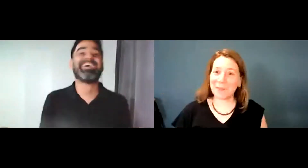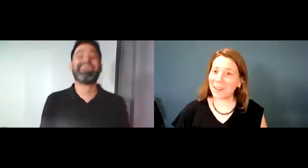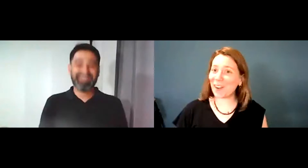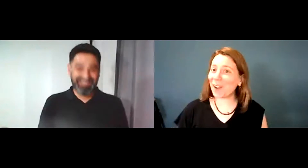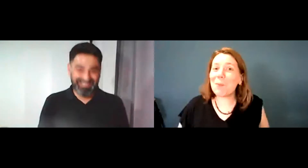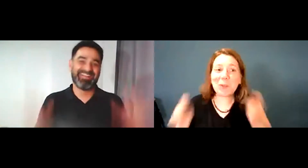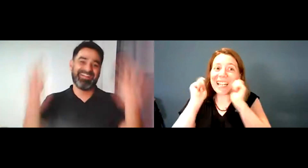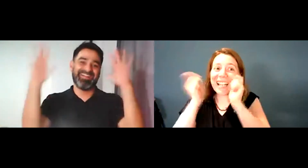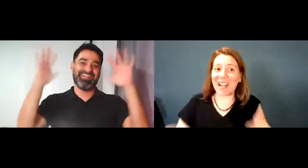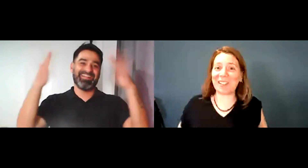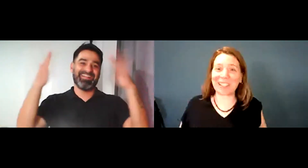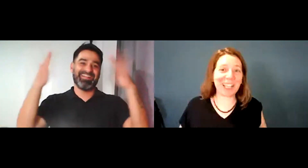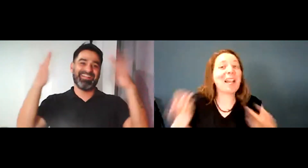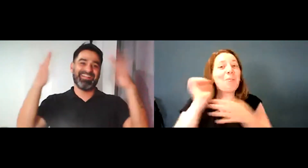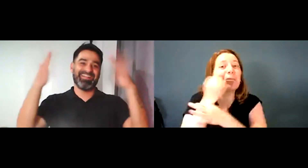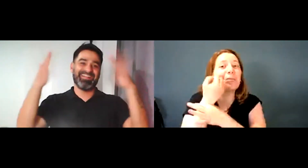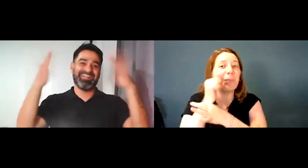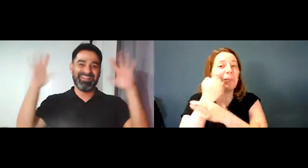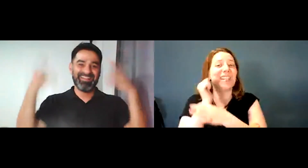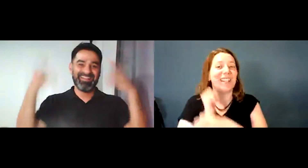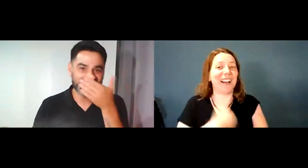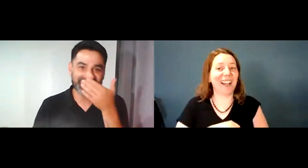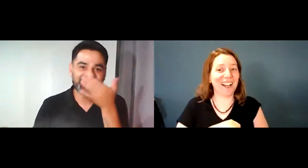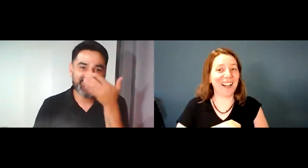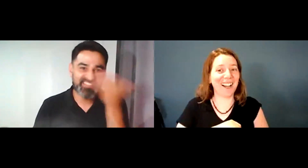Bueno, es como un regalo, te regalamos una pulsera.